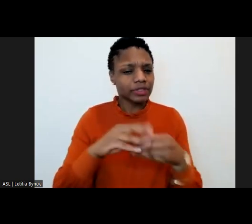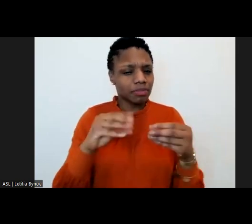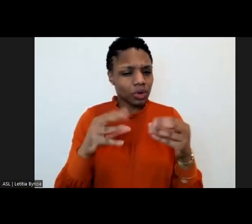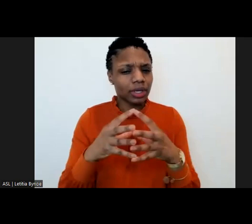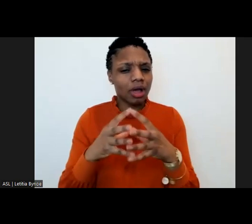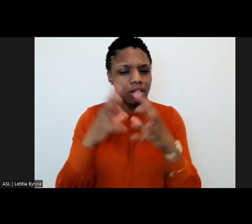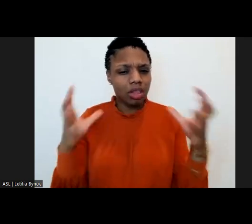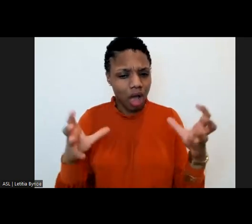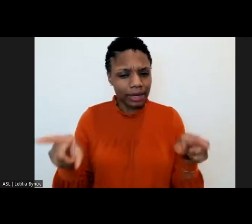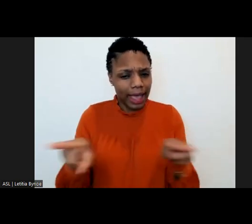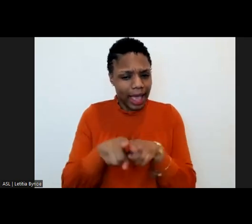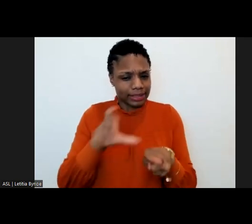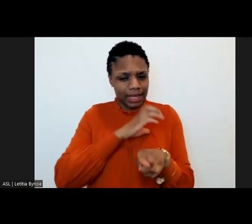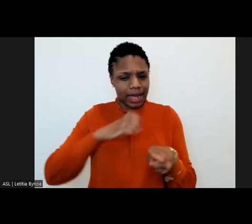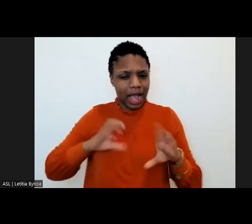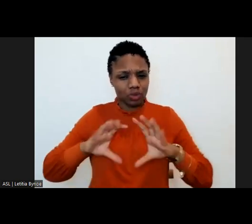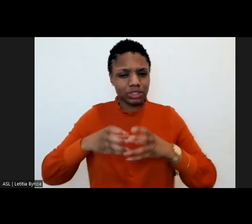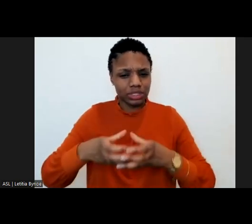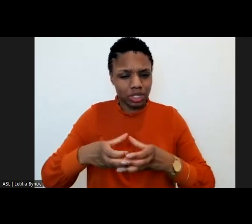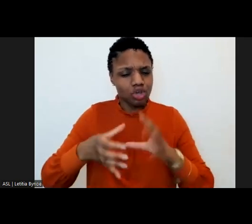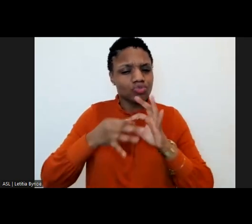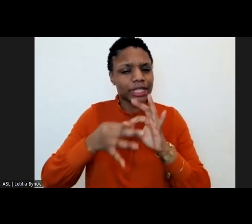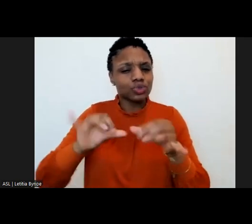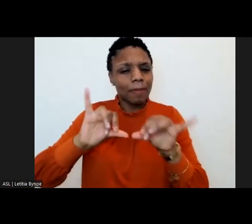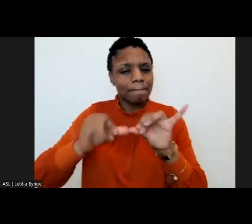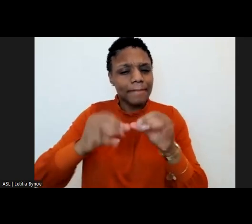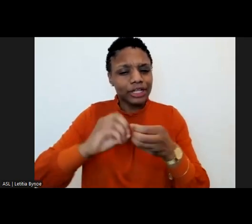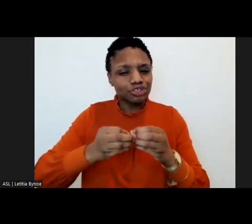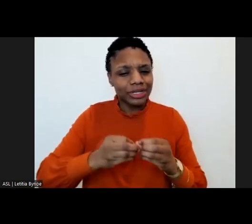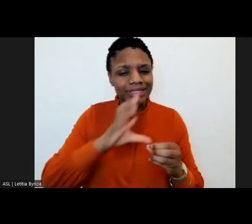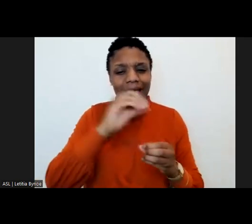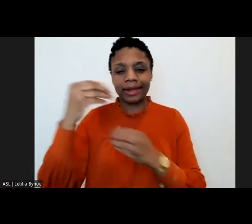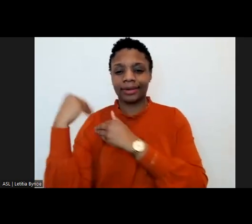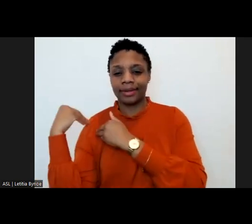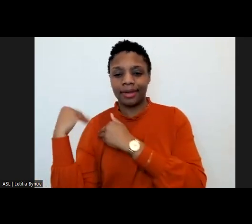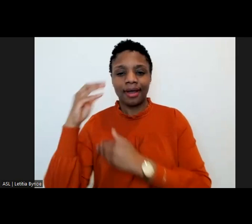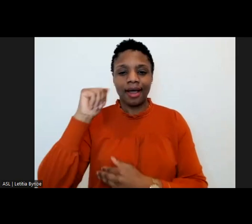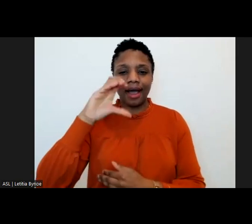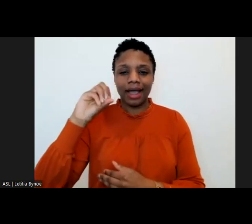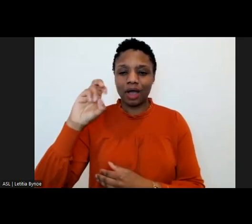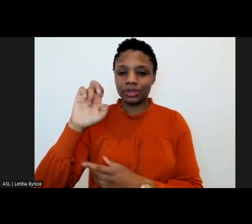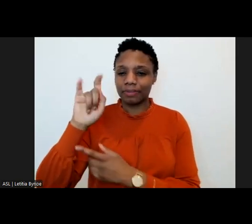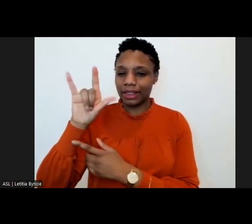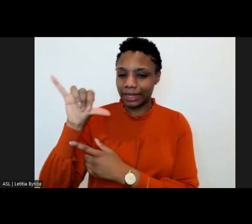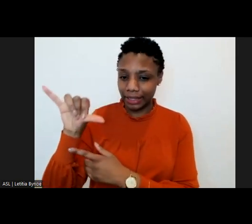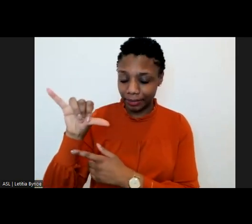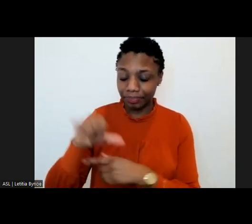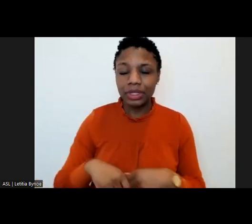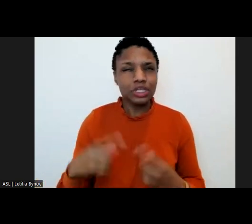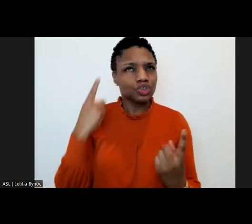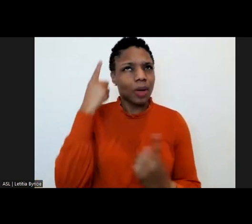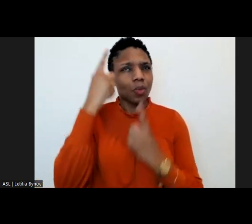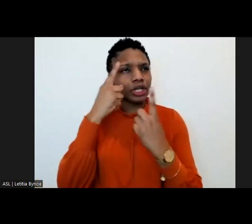gracias quería eh Era sobre métricas y